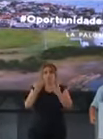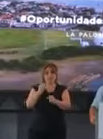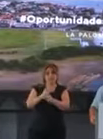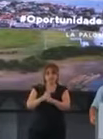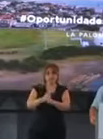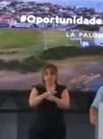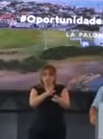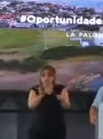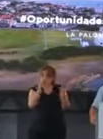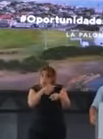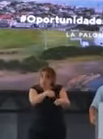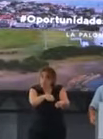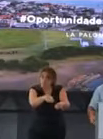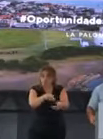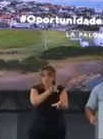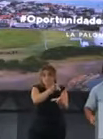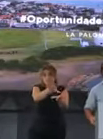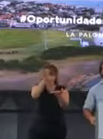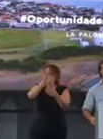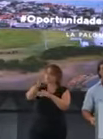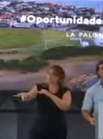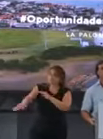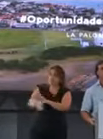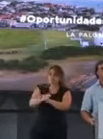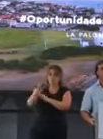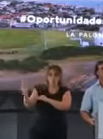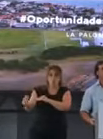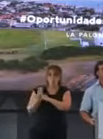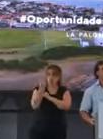Y el que no se crea capaz, no va a estar en ese lugar y va a venir otro.